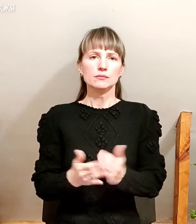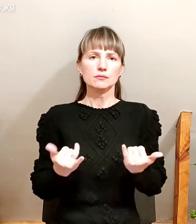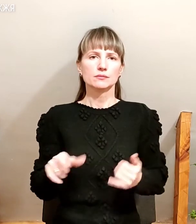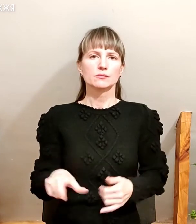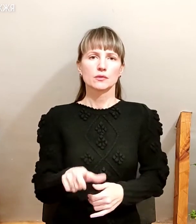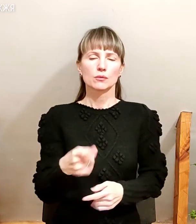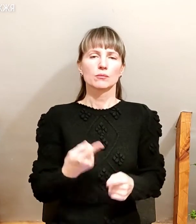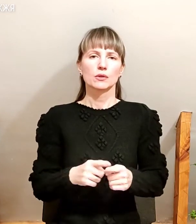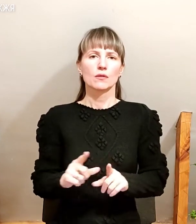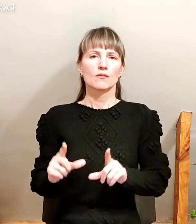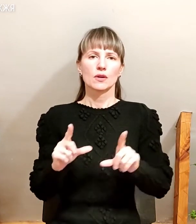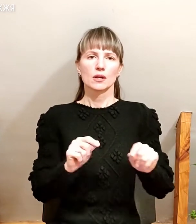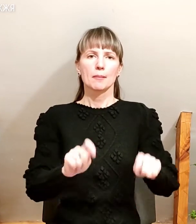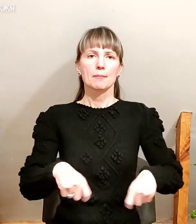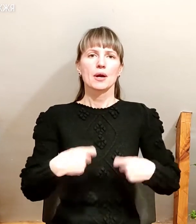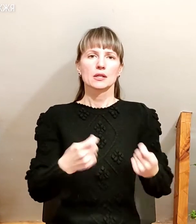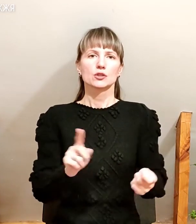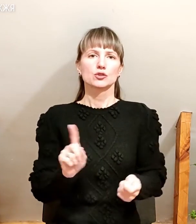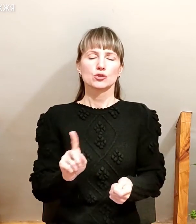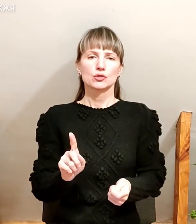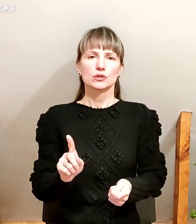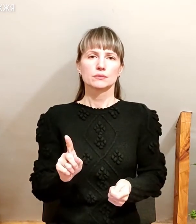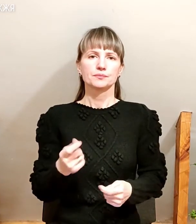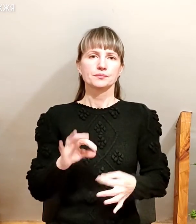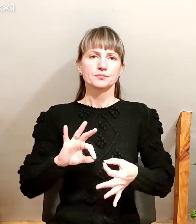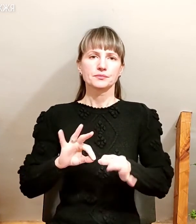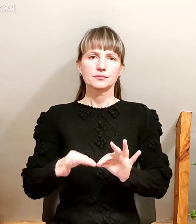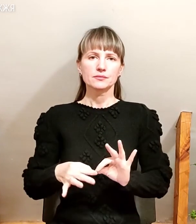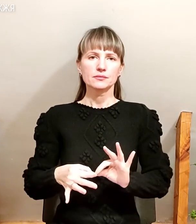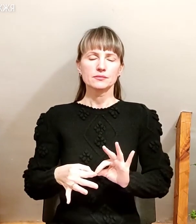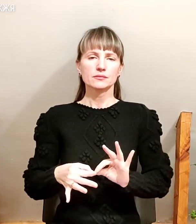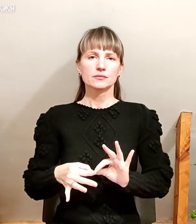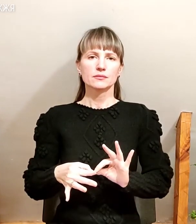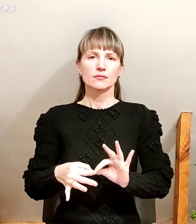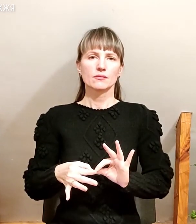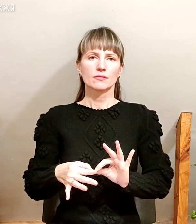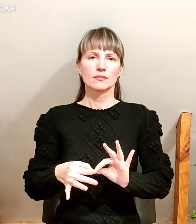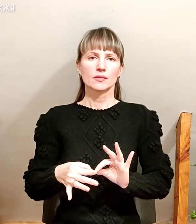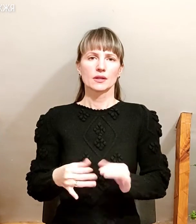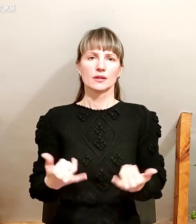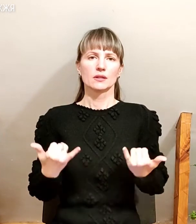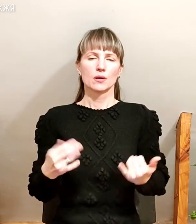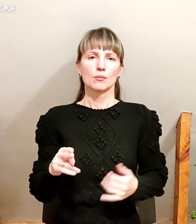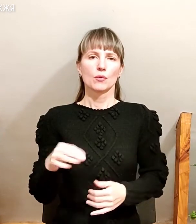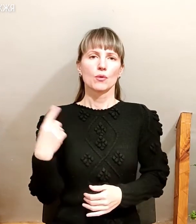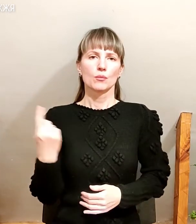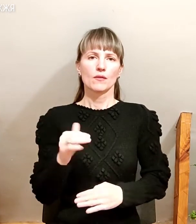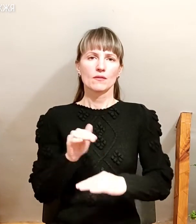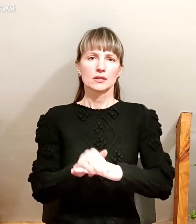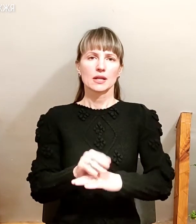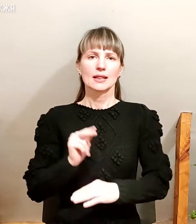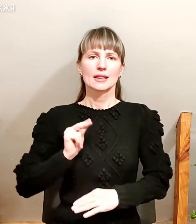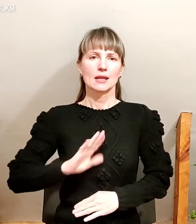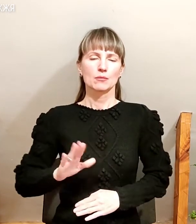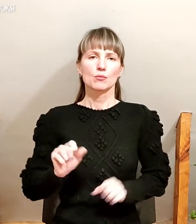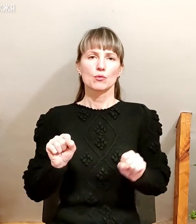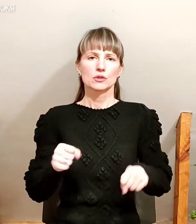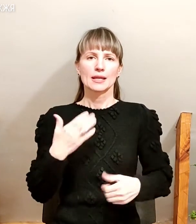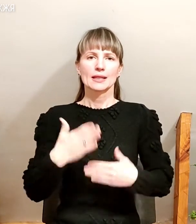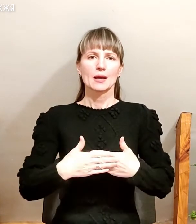тому виїхати, передати щось дуже складно. Наразі по області фактично не працюємо. Можливо, якісь найближчі населені